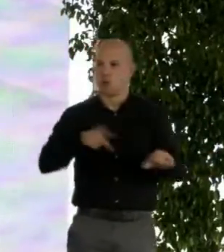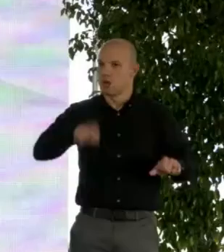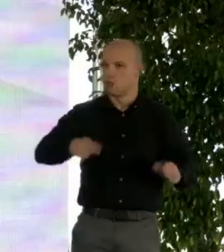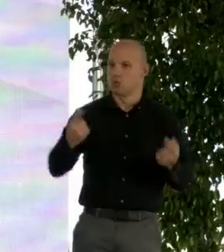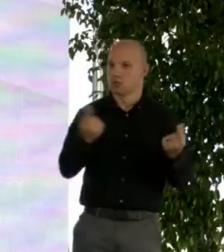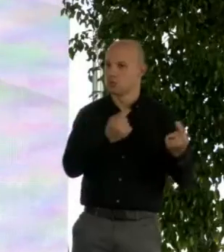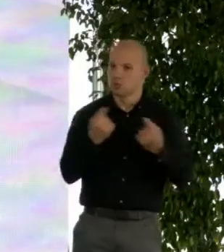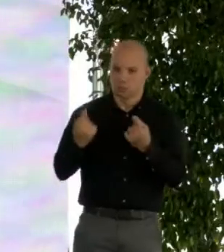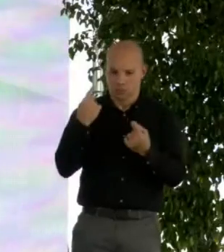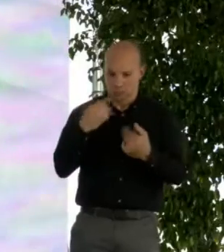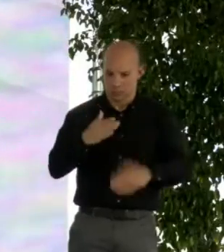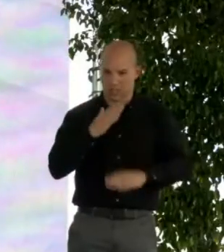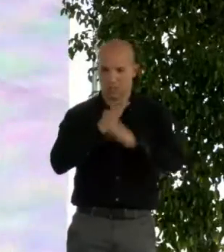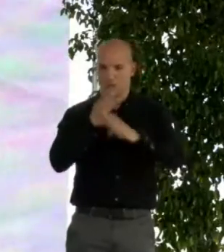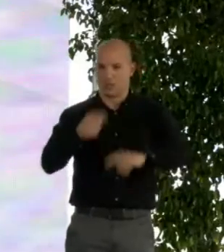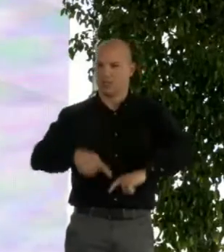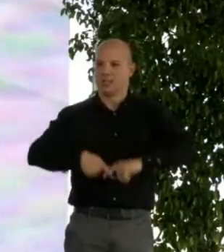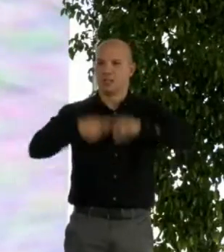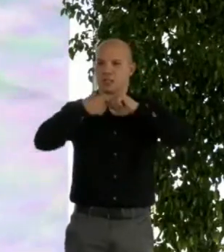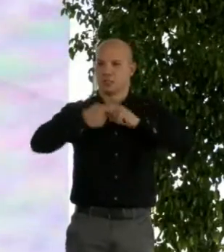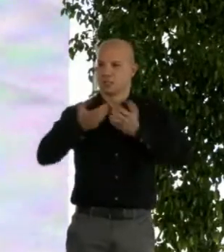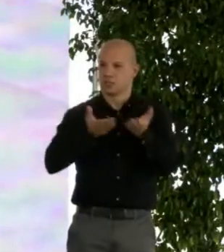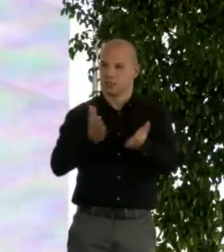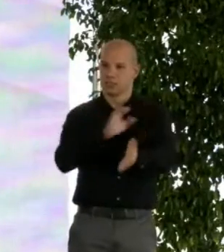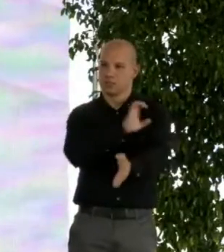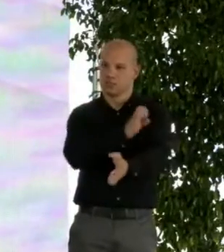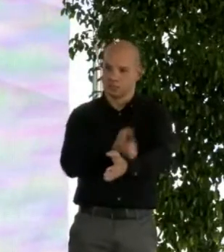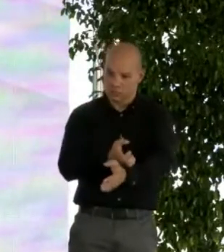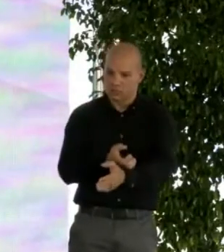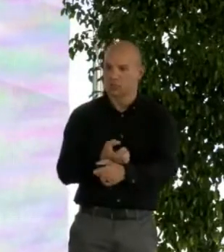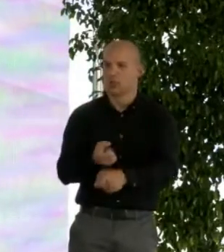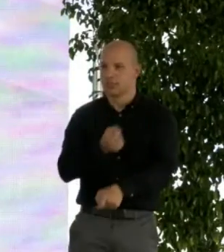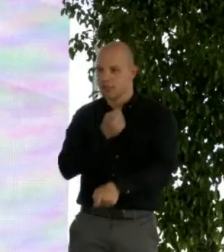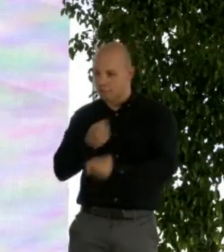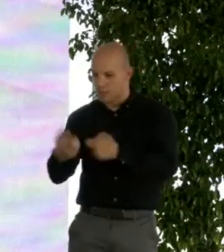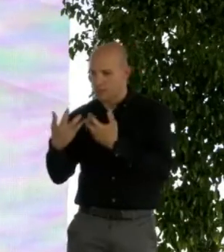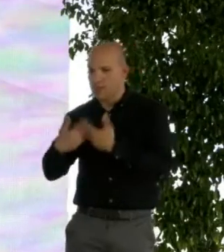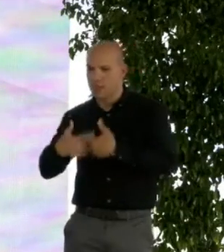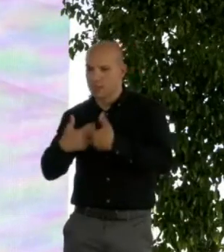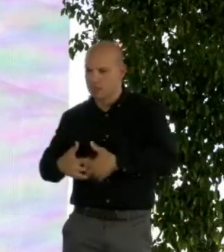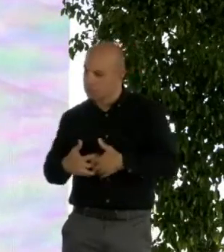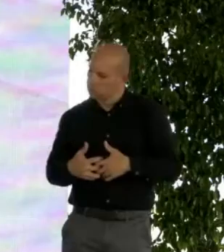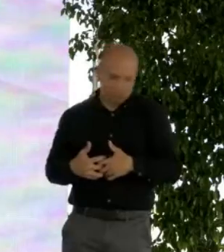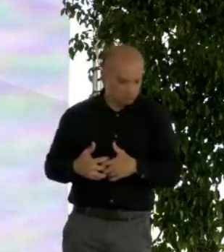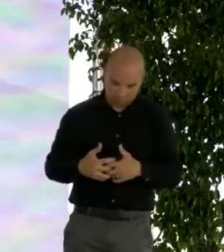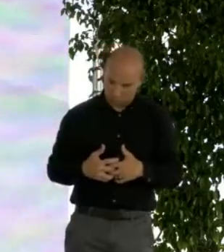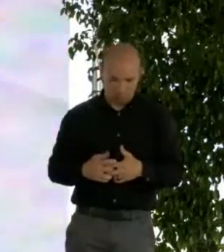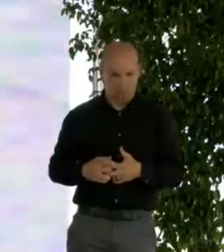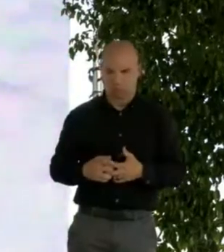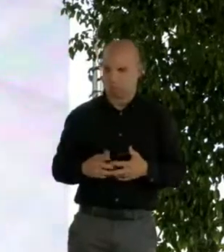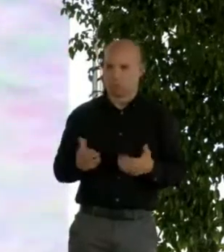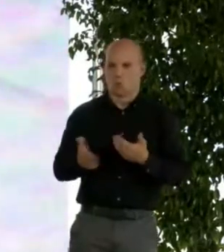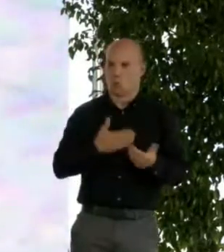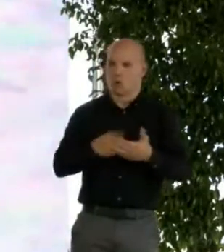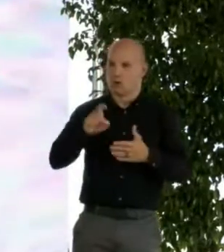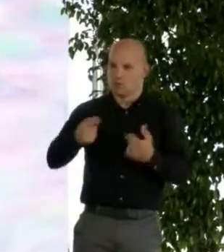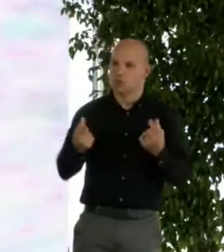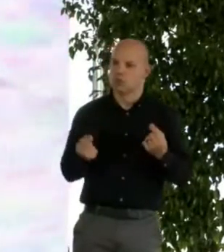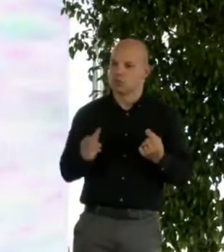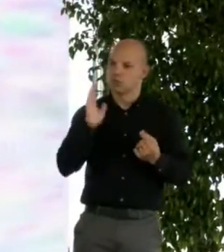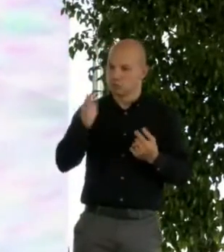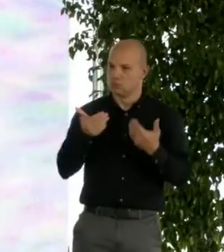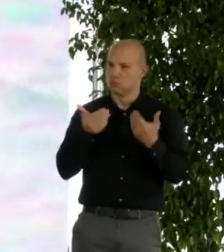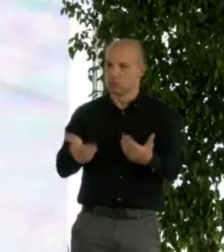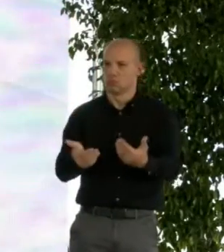evitar que se interrumpa el servicio, que se afecten las plantas generatrices, es decir, Palo Seco y San Juan. Vamos a hacer lo que tengamos que hacer. Pero yo no voy a